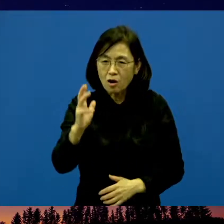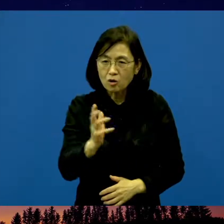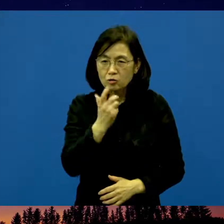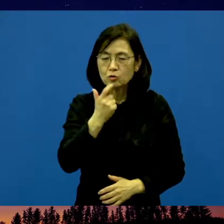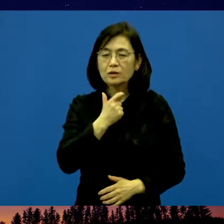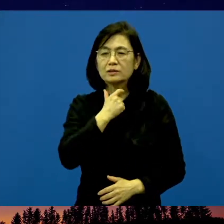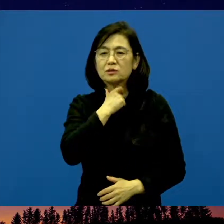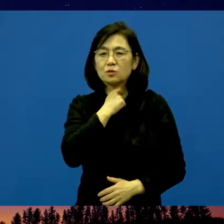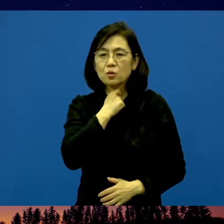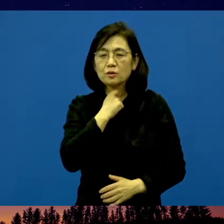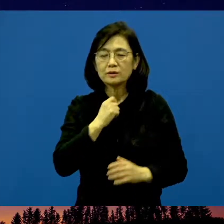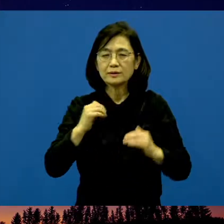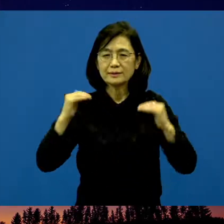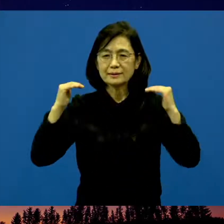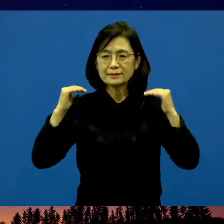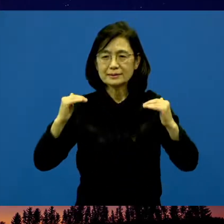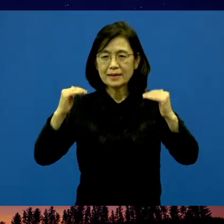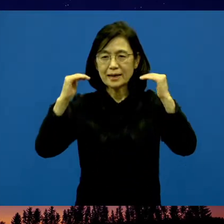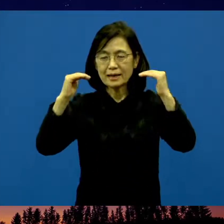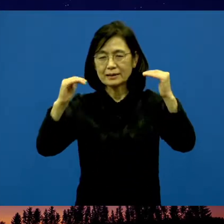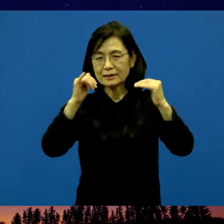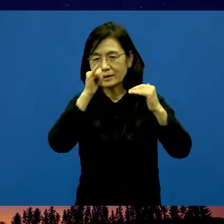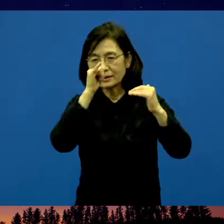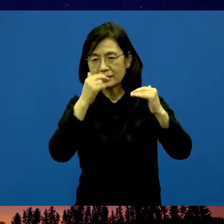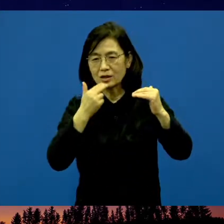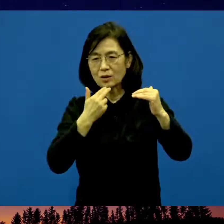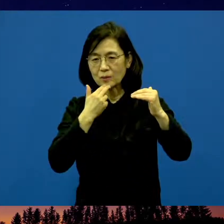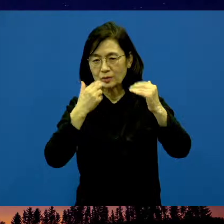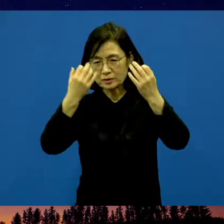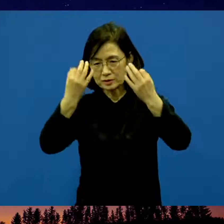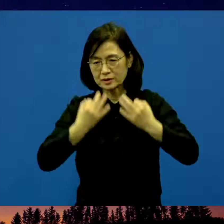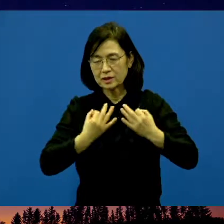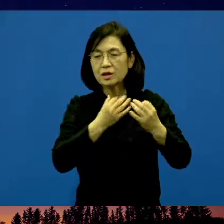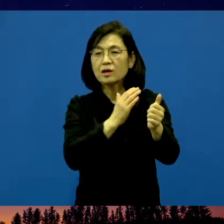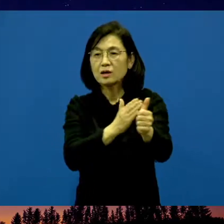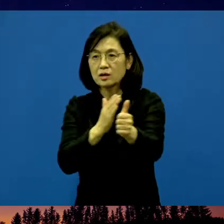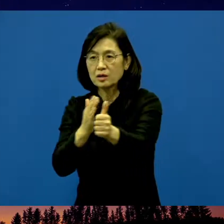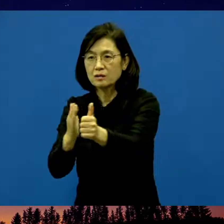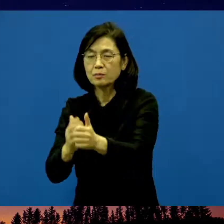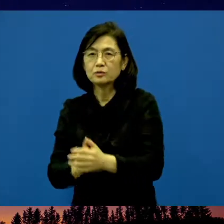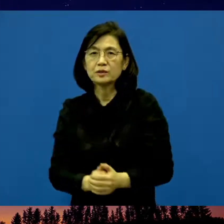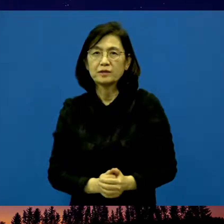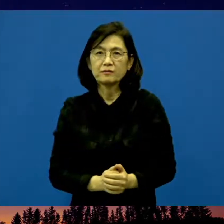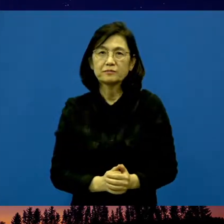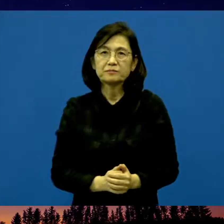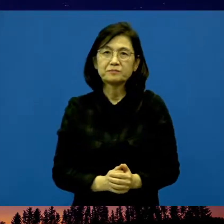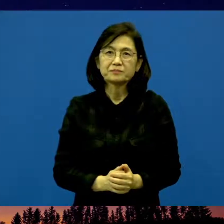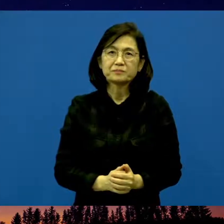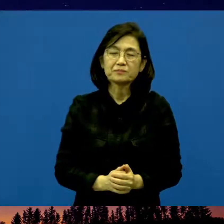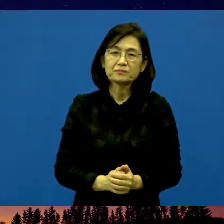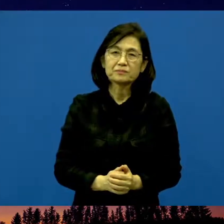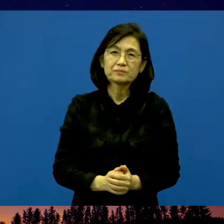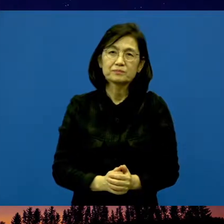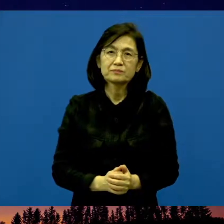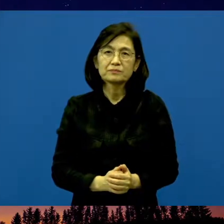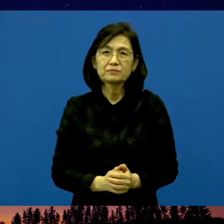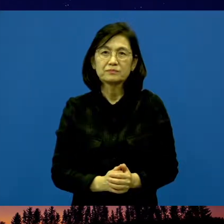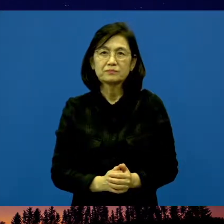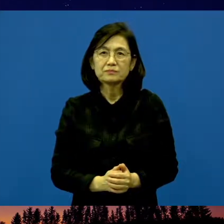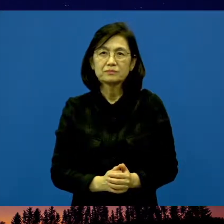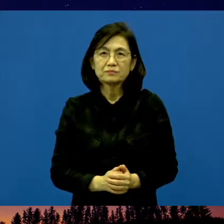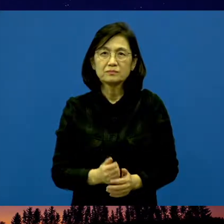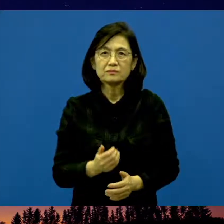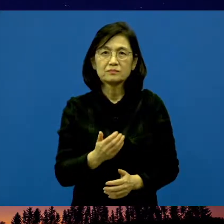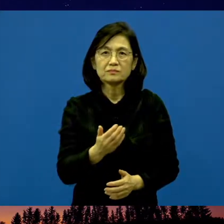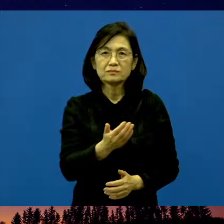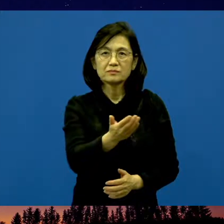세상에 거짓된 욕망이 우리 안에서 부풀어져 가느냐에 따라서 우리의 인생이 달라지는 거 아닙니까? 여러분, 우리